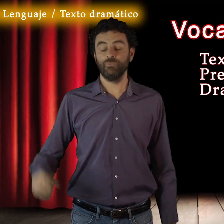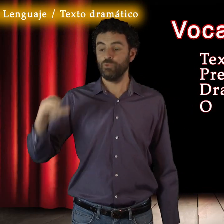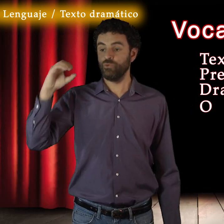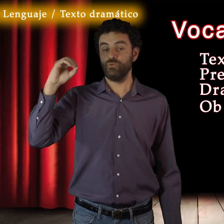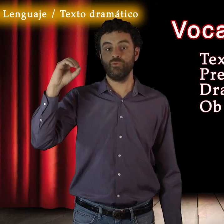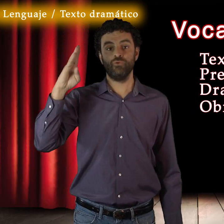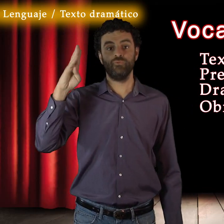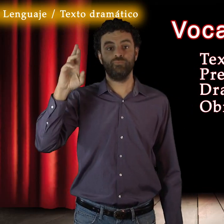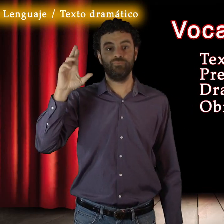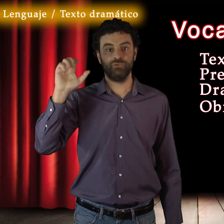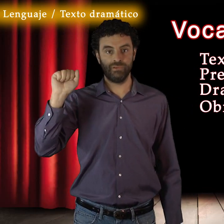obra